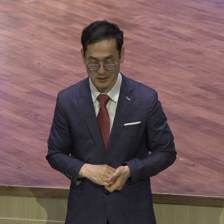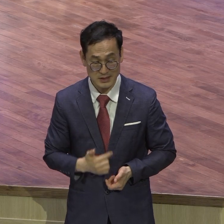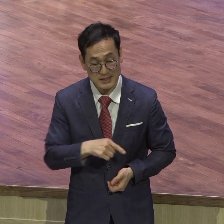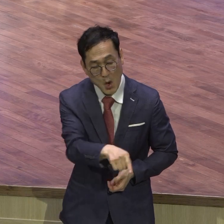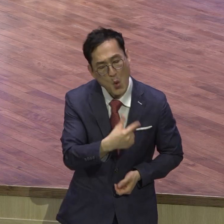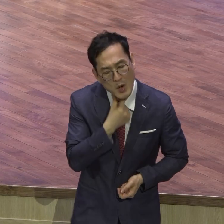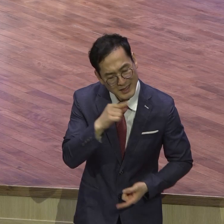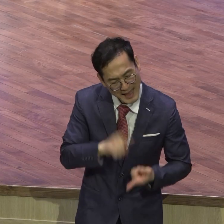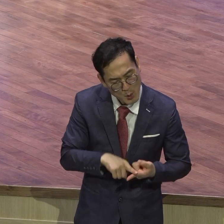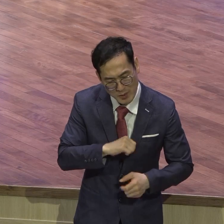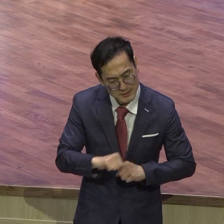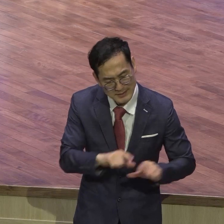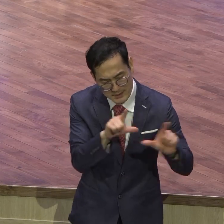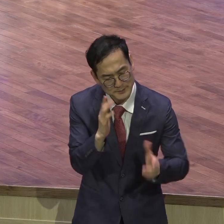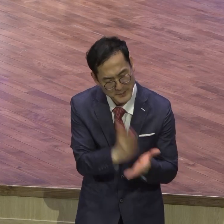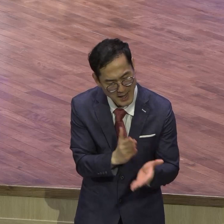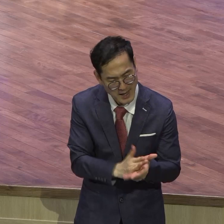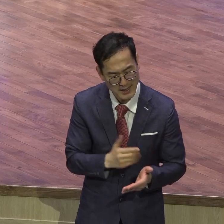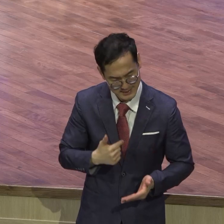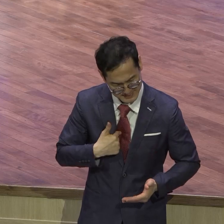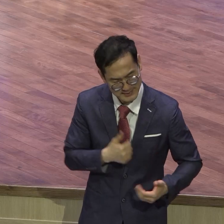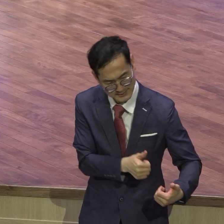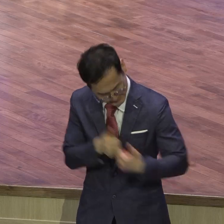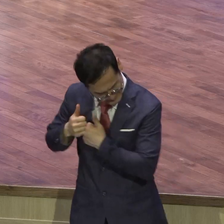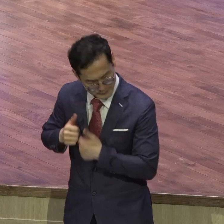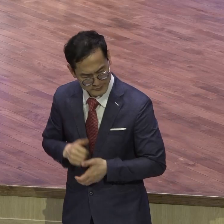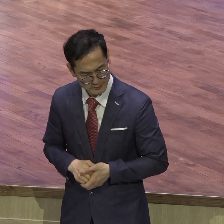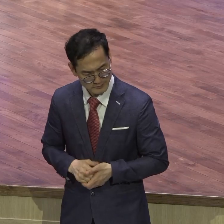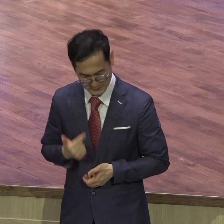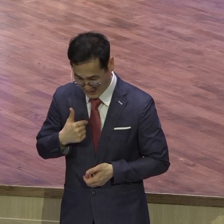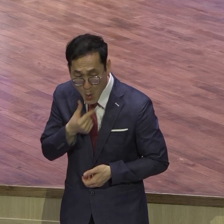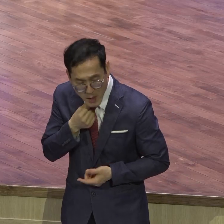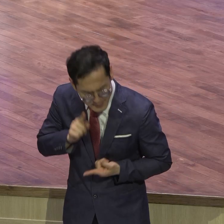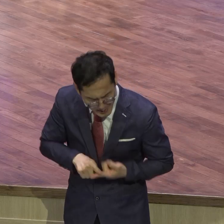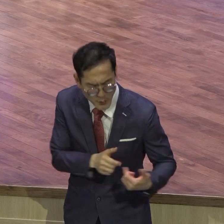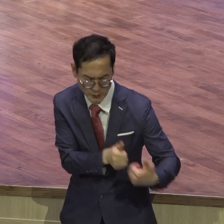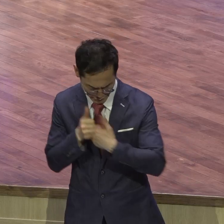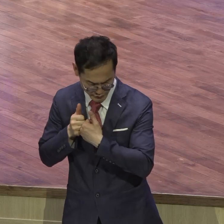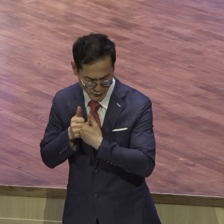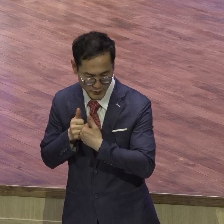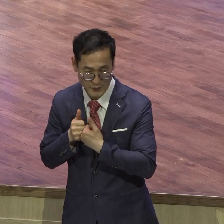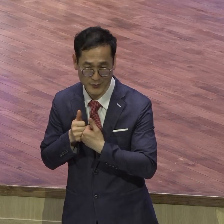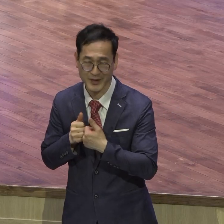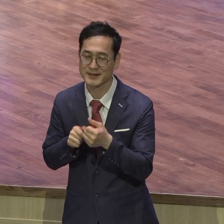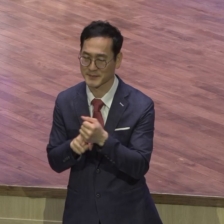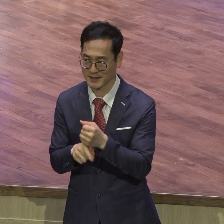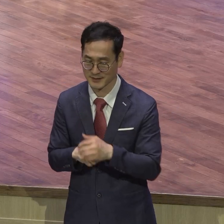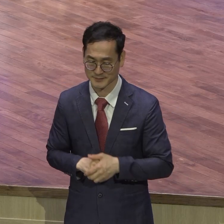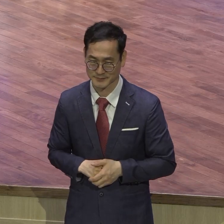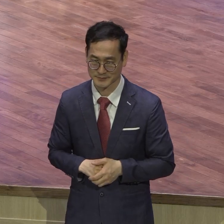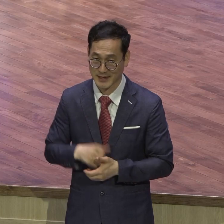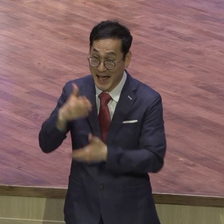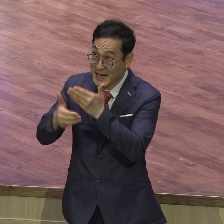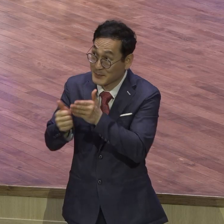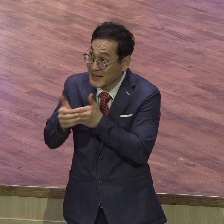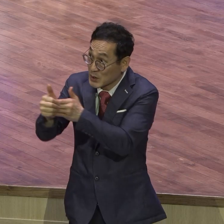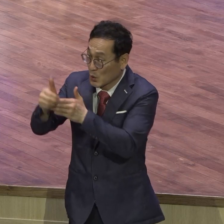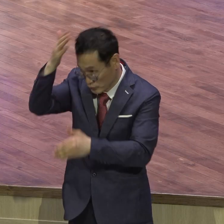살지 말라는 것입니다 그런 뜻이에요 하나님께서 우리 인생의 주관자이기 때문에